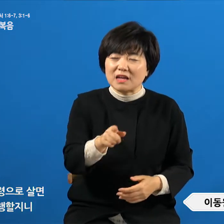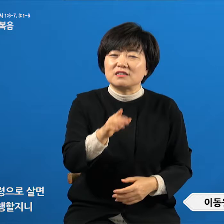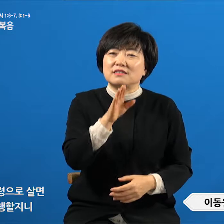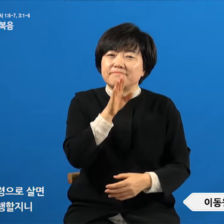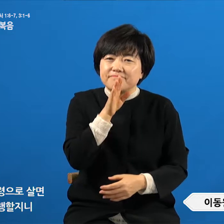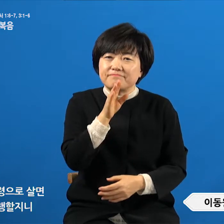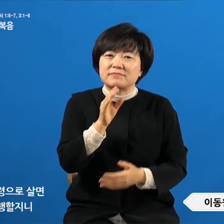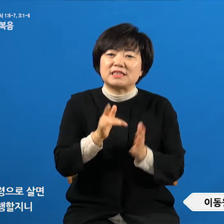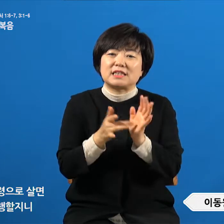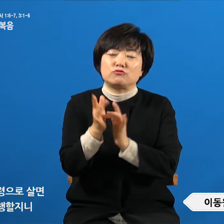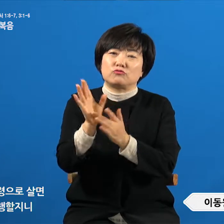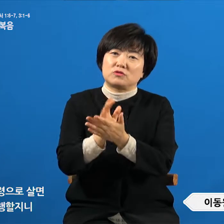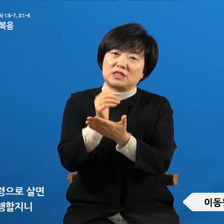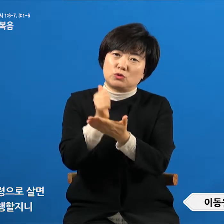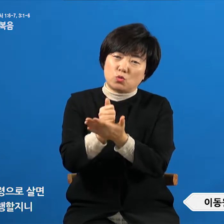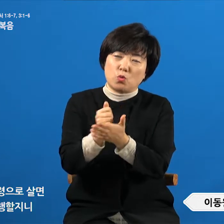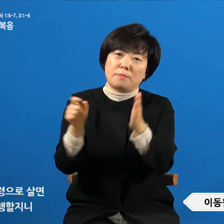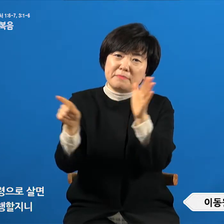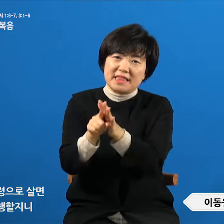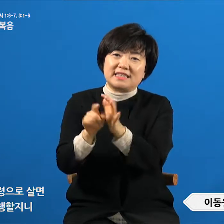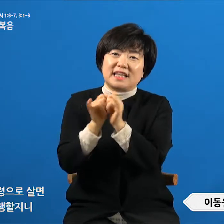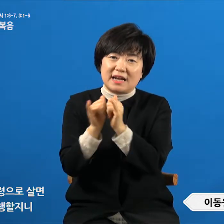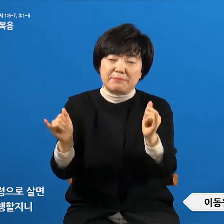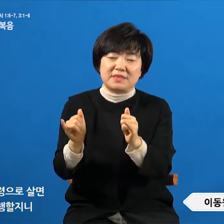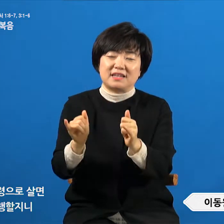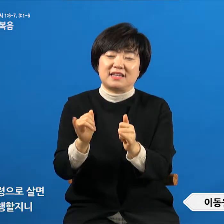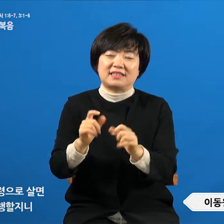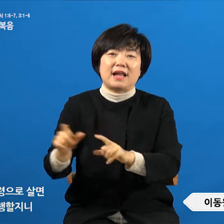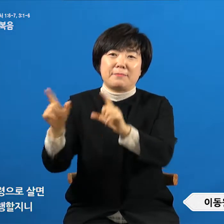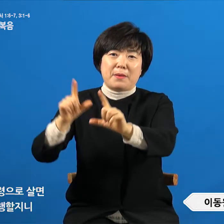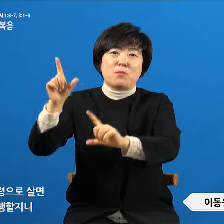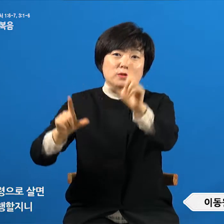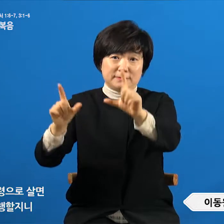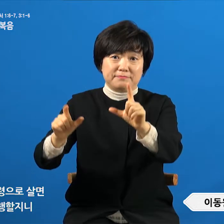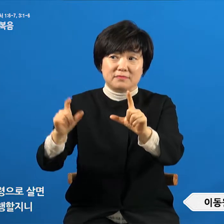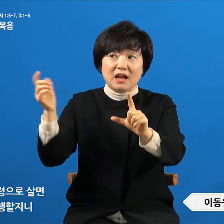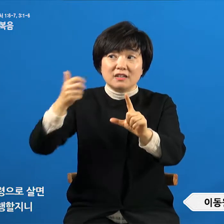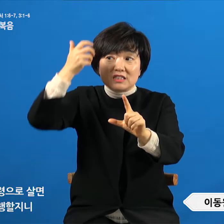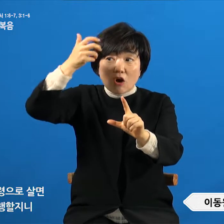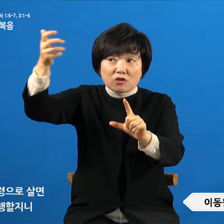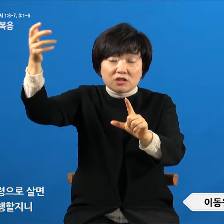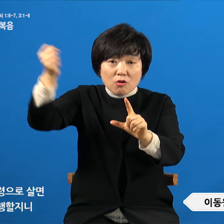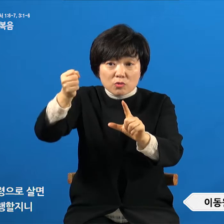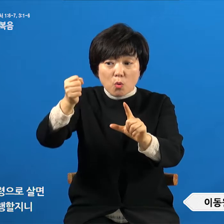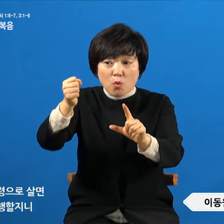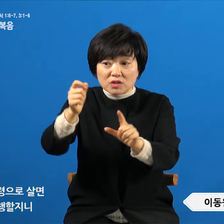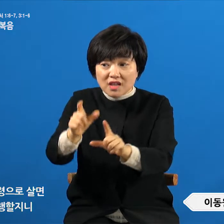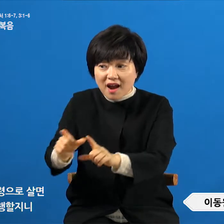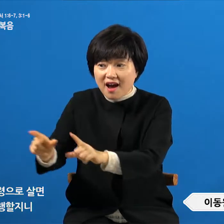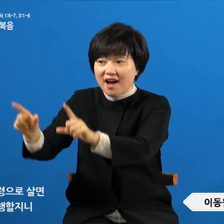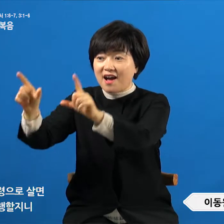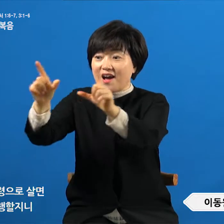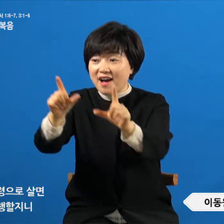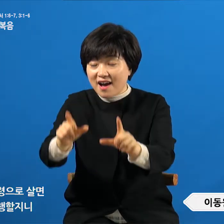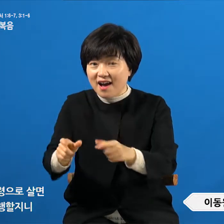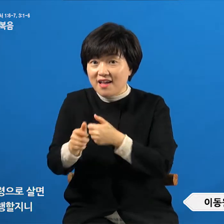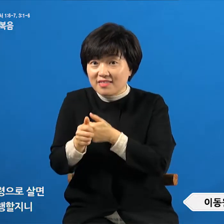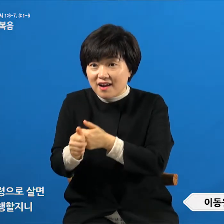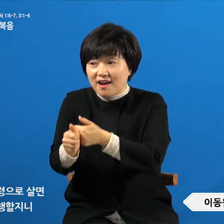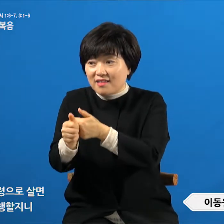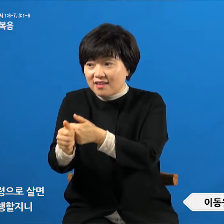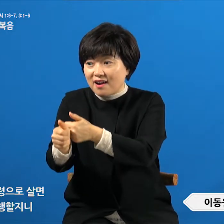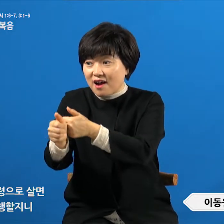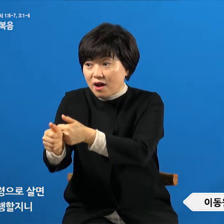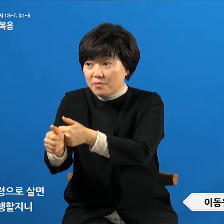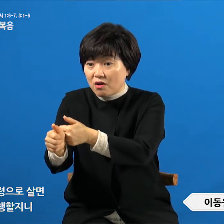그게 본질이에요. 그리스도인의 삶의 본질. 근데 성령으로 살다 보면, 성령으로 행하다 보면 그건